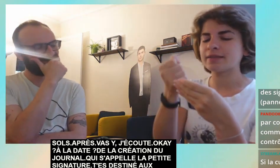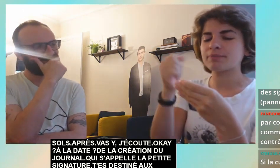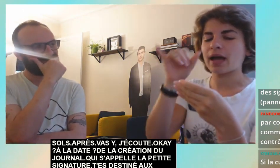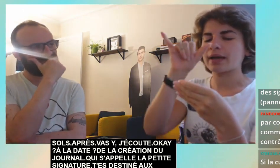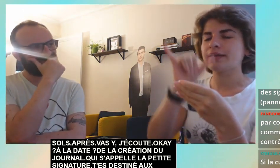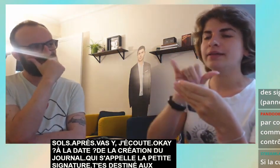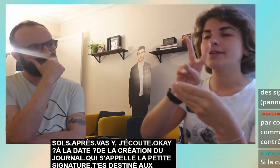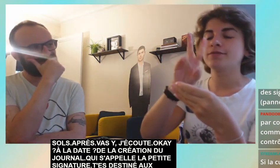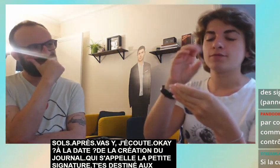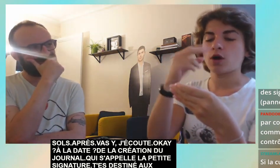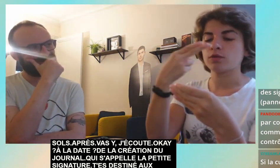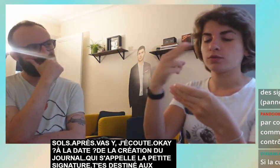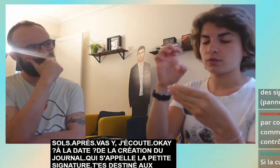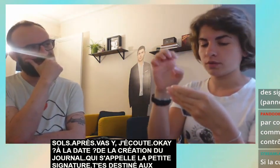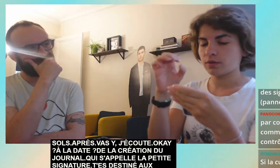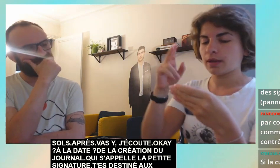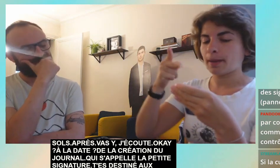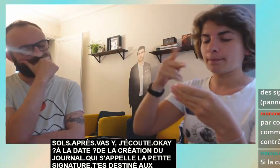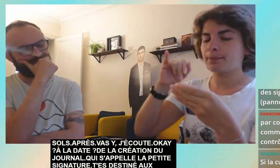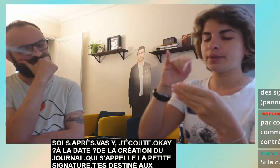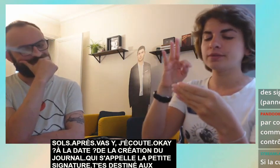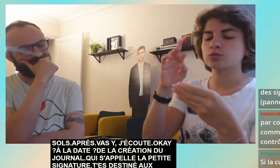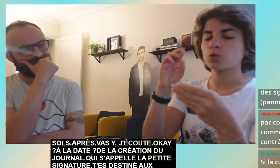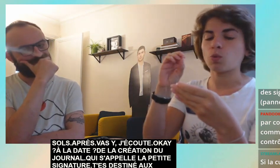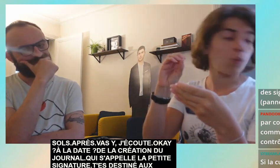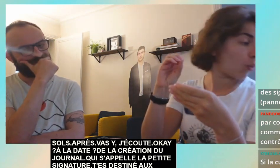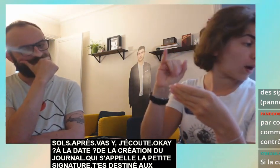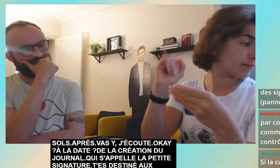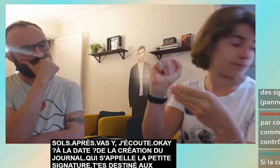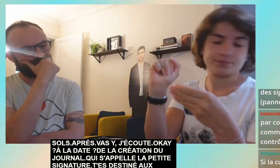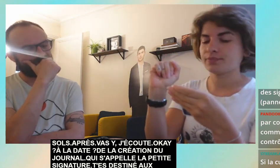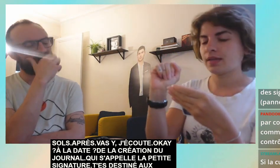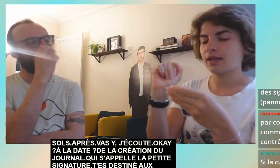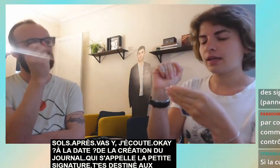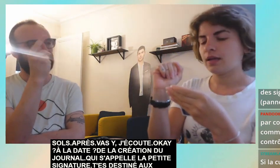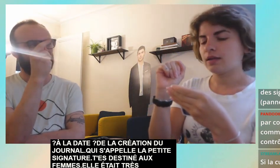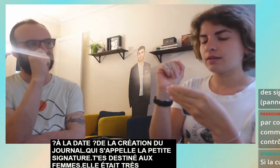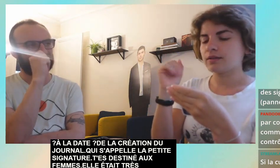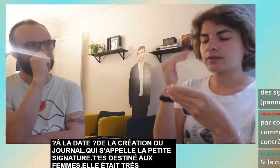par Yvonne Pitrois Ok. et qui a